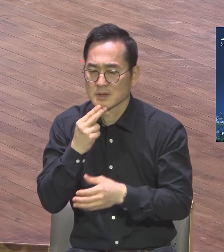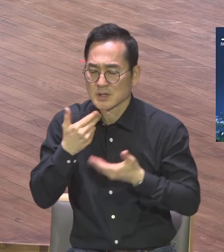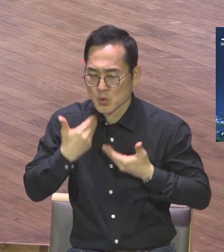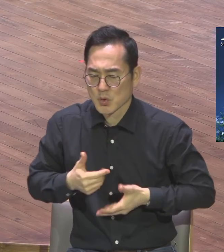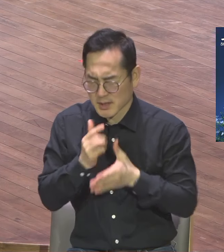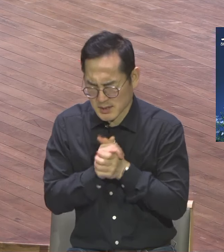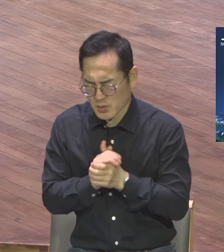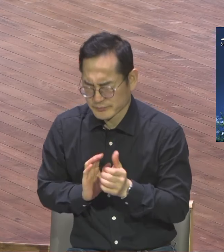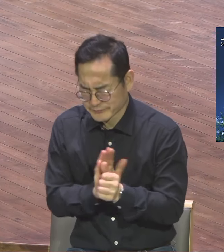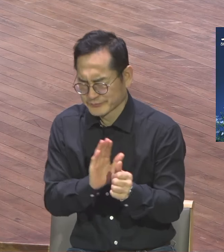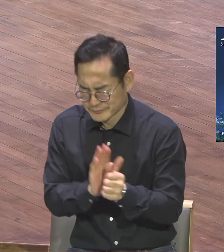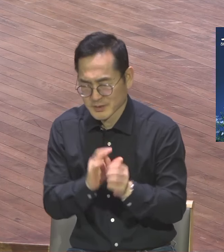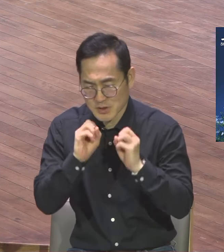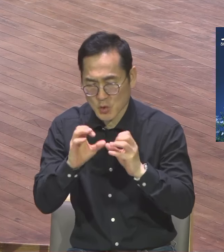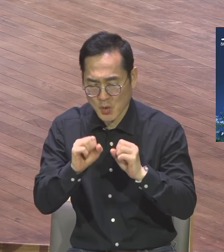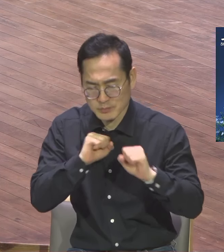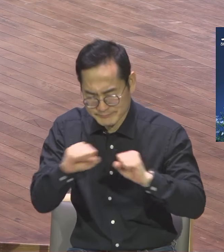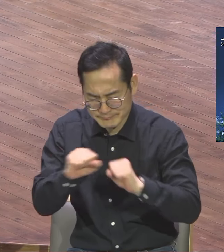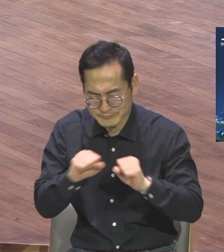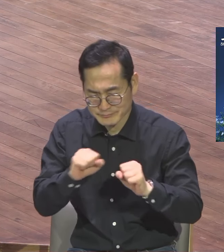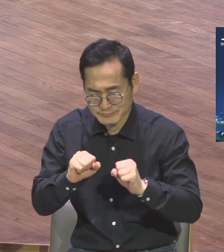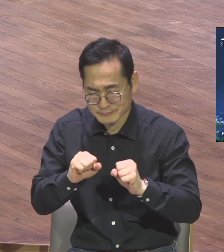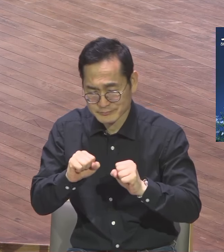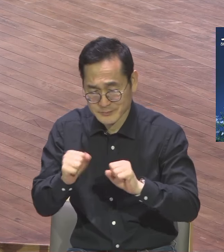얼마나 멋있습니까?